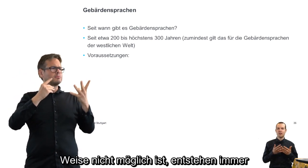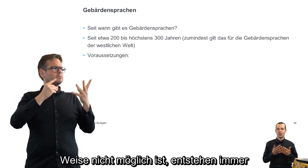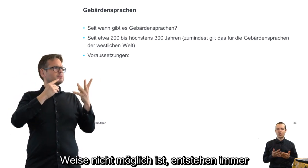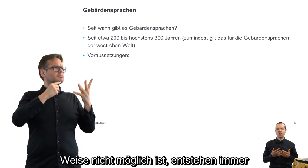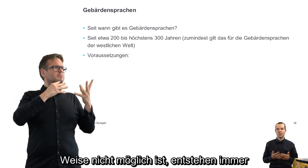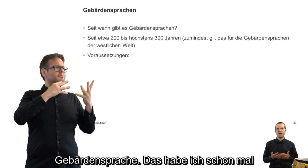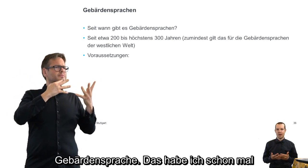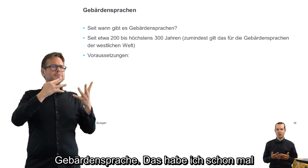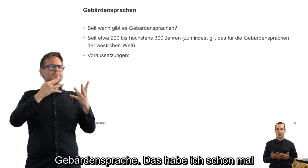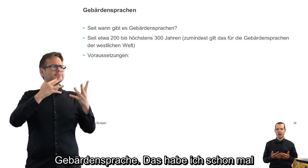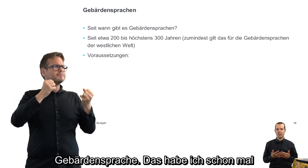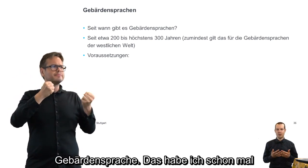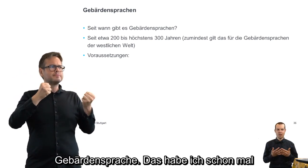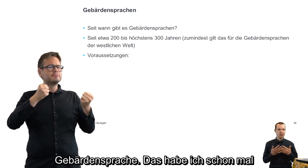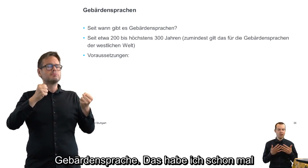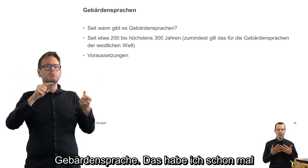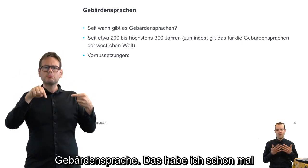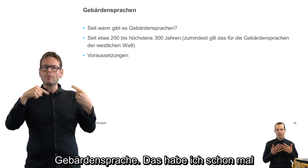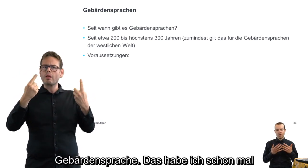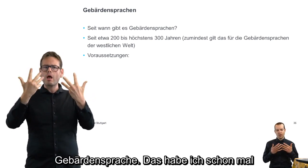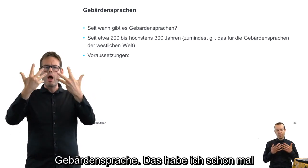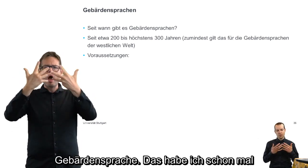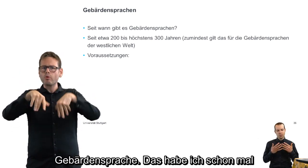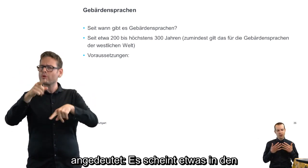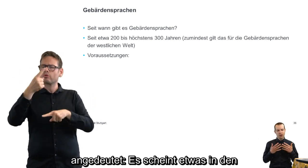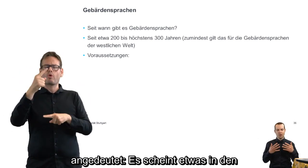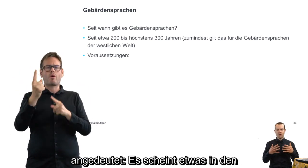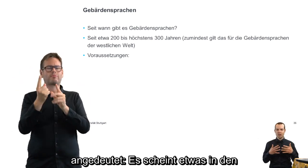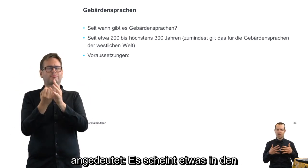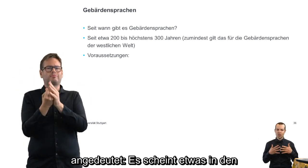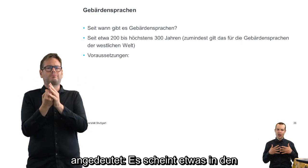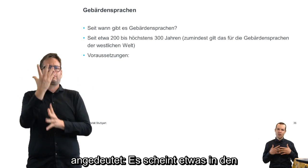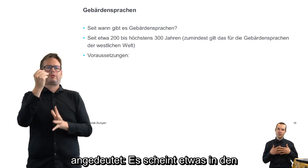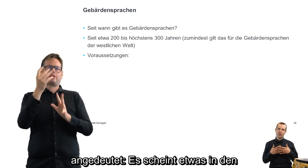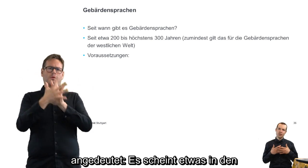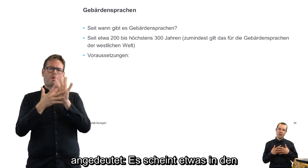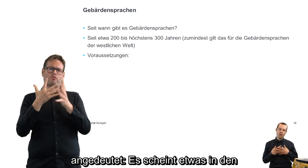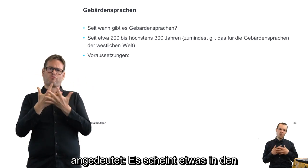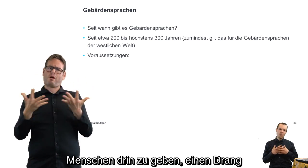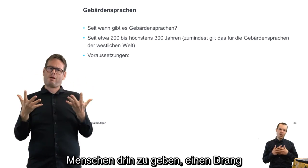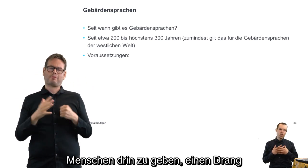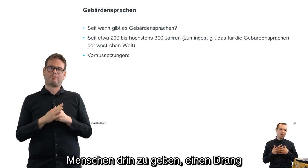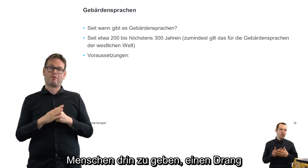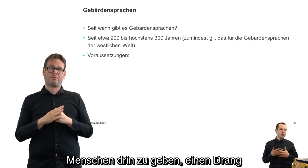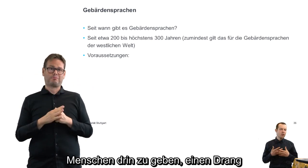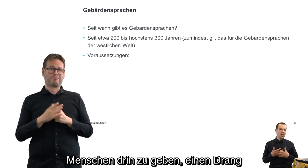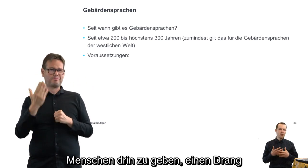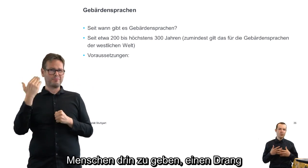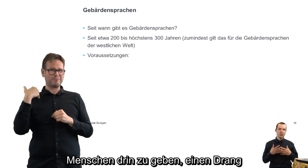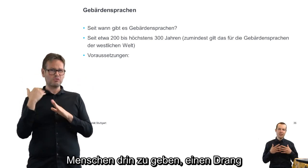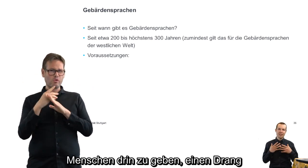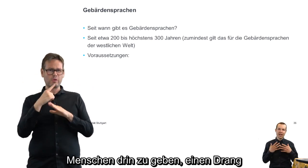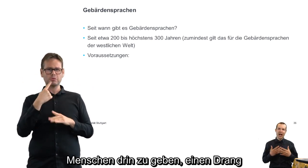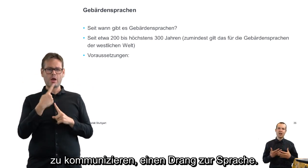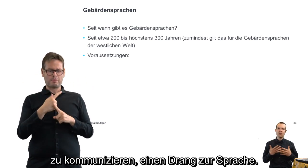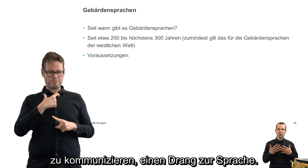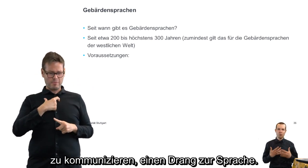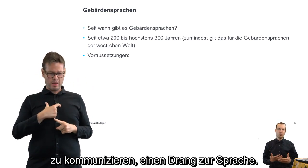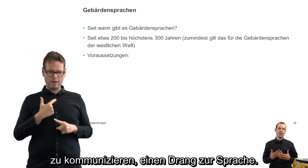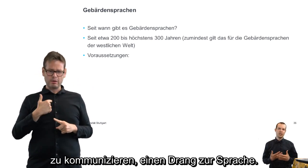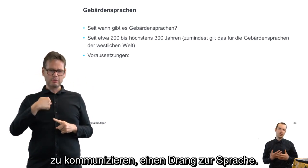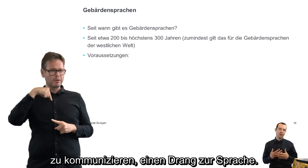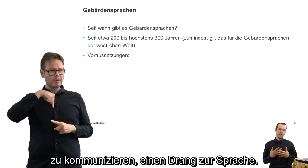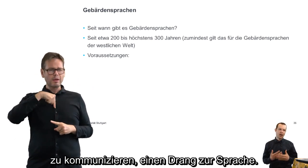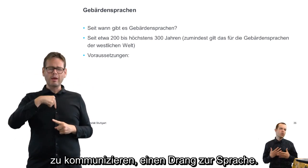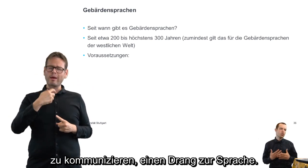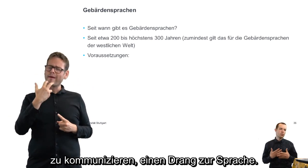möglich ist, entstehen immer Gebärdensprachen. Das habe ich schon mal angedeutet. Es scheint so etwas in den Menschen drin zu geben, so diesen Drang zu